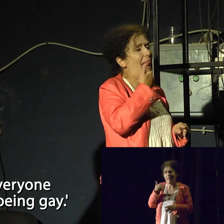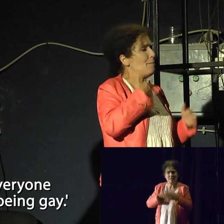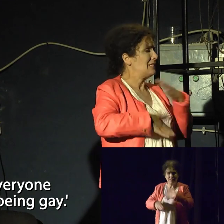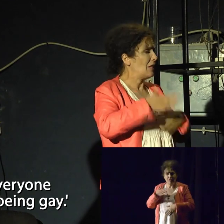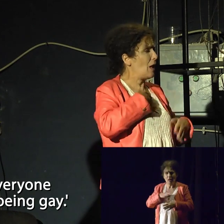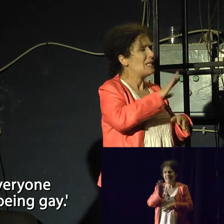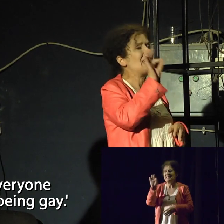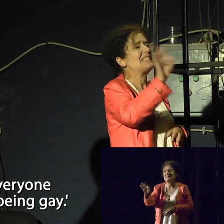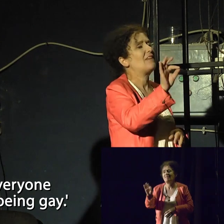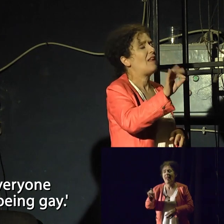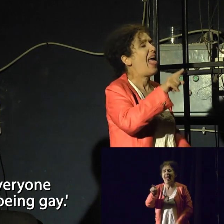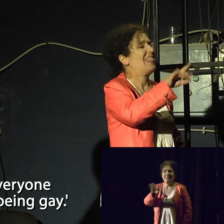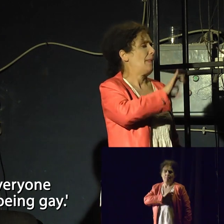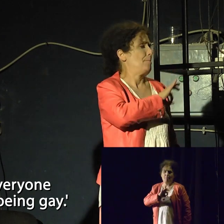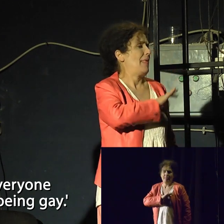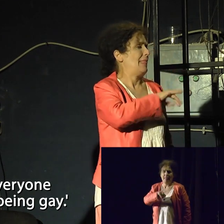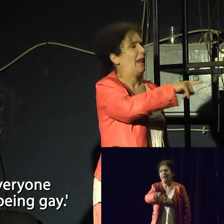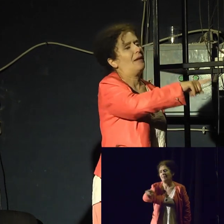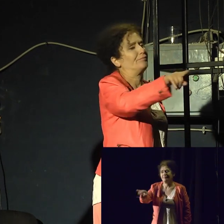тоа сите го заебаваа дека бил педер.